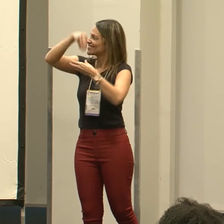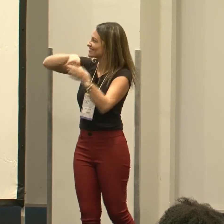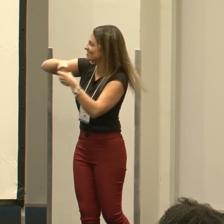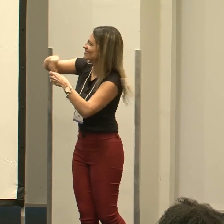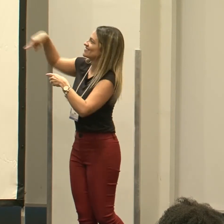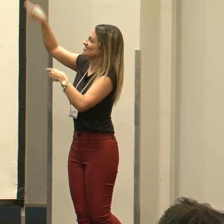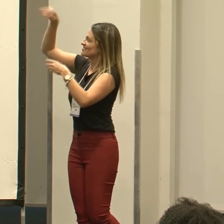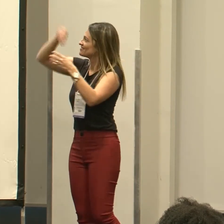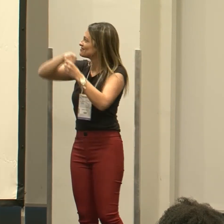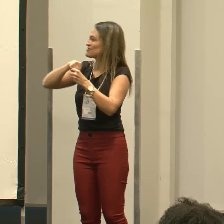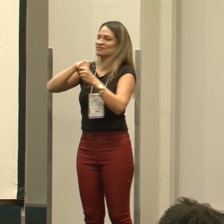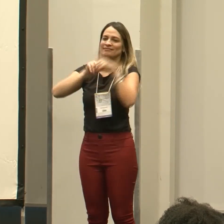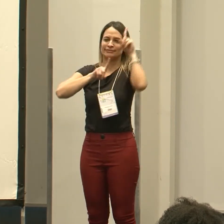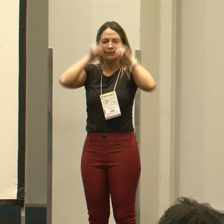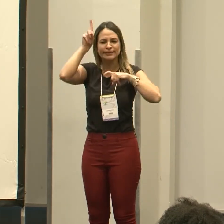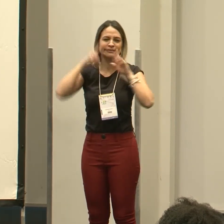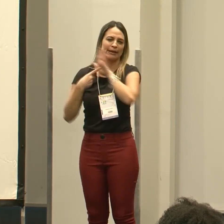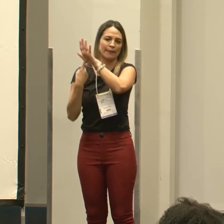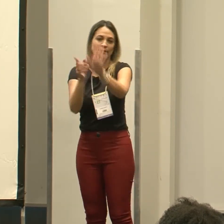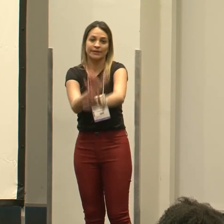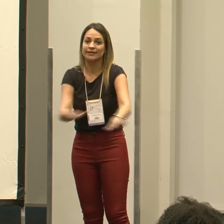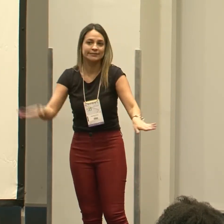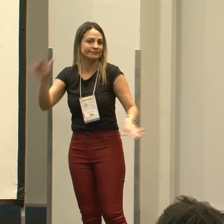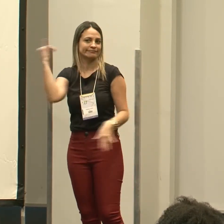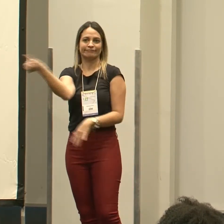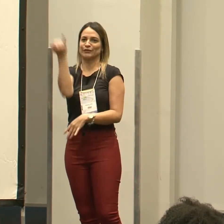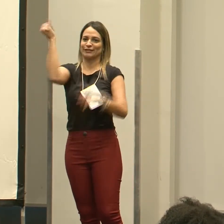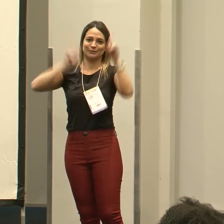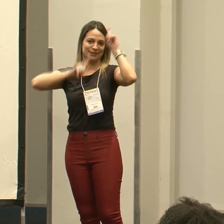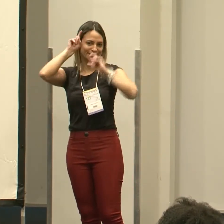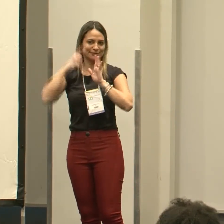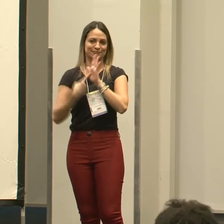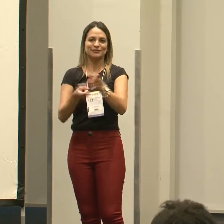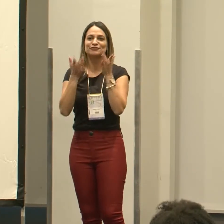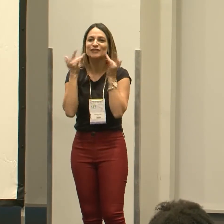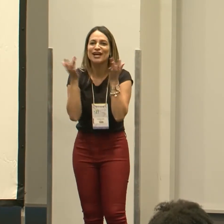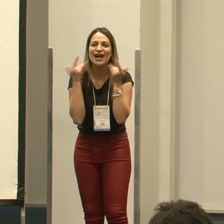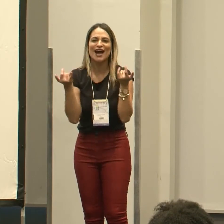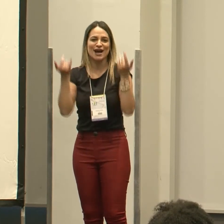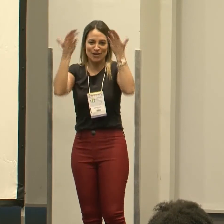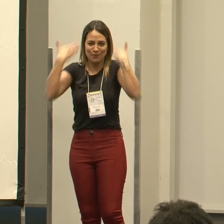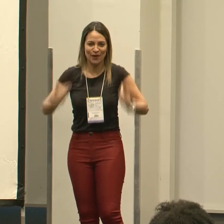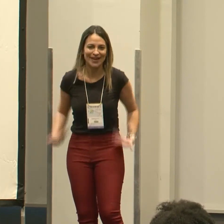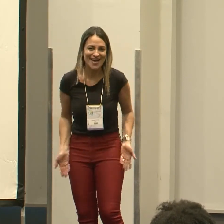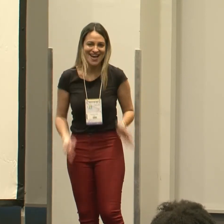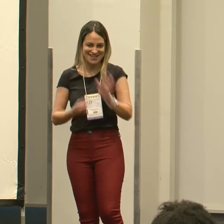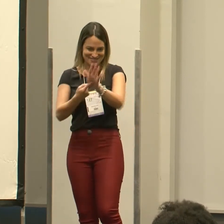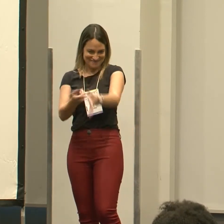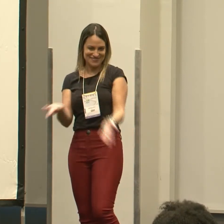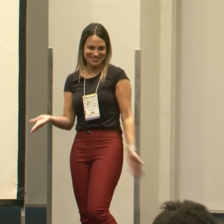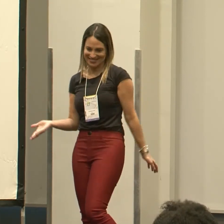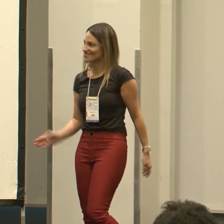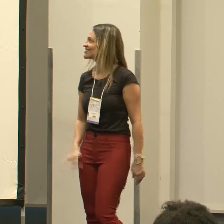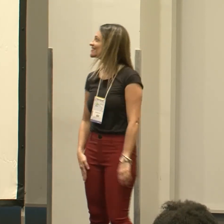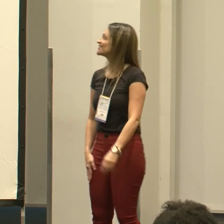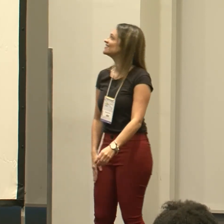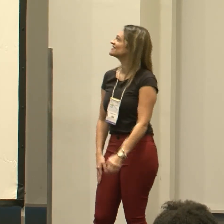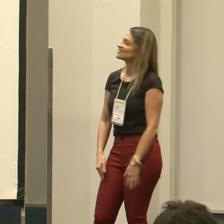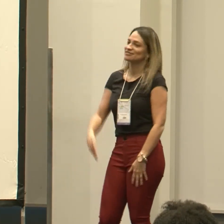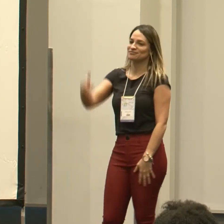Expressões faciais, que também fazem parte da gramática da língua de sinais. Para a criança é extremamente importante o trabalho com as expressões faciais